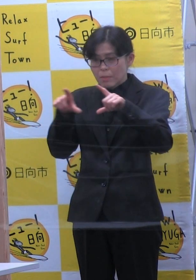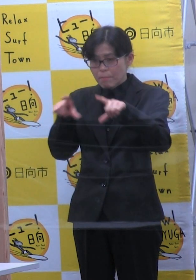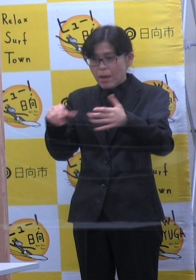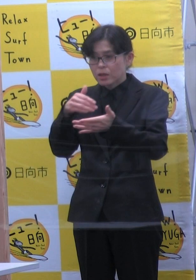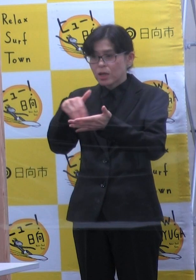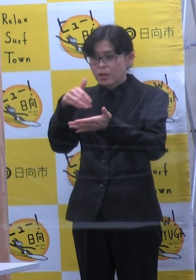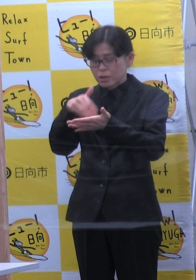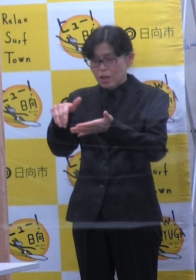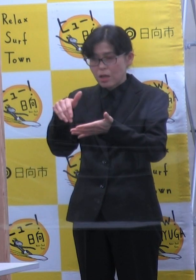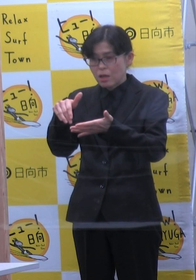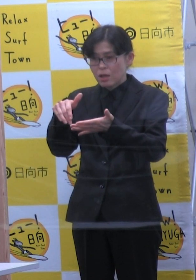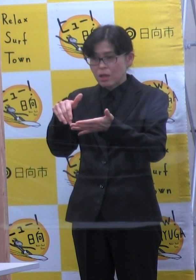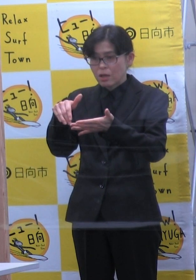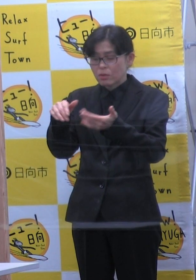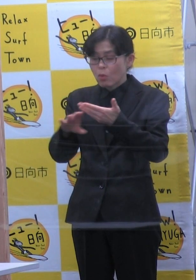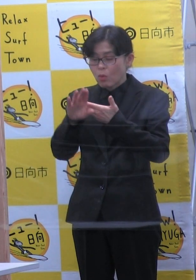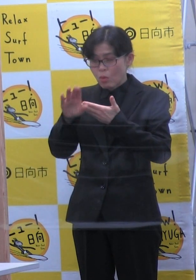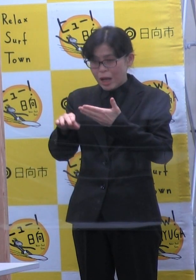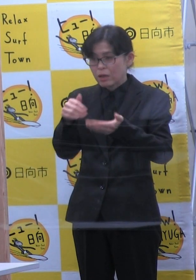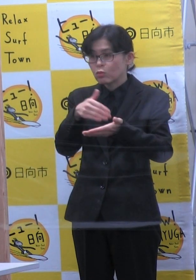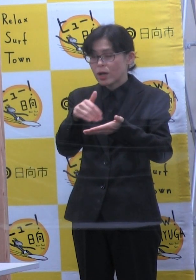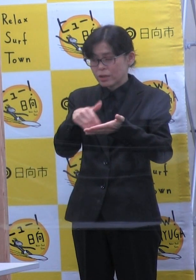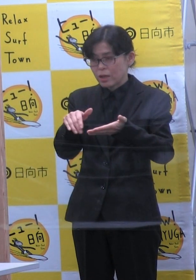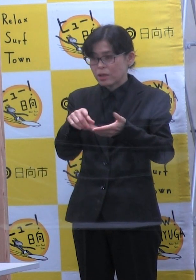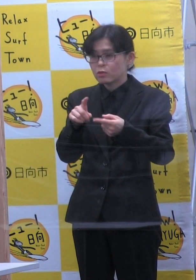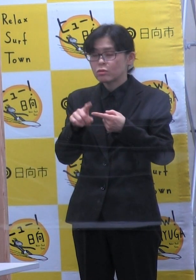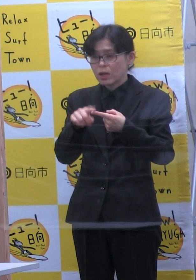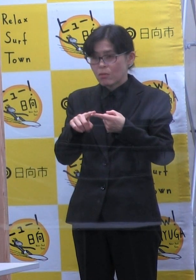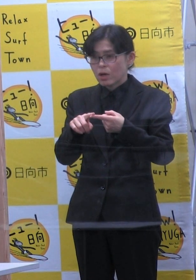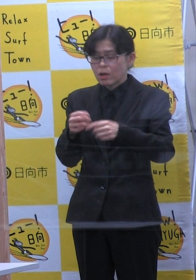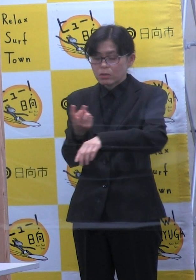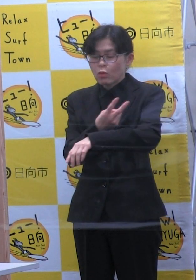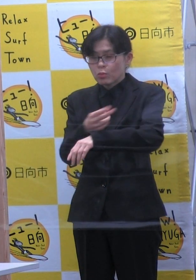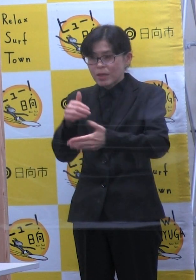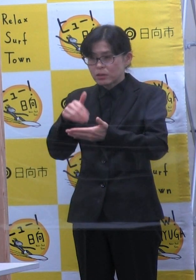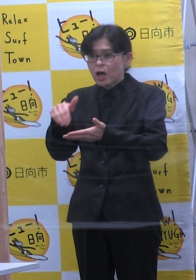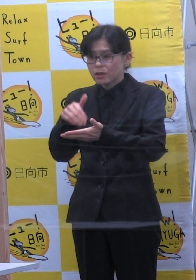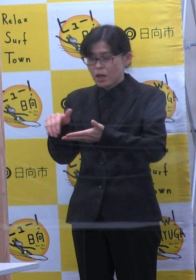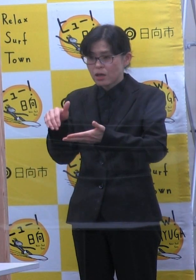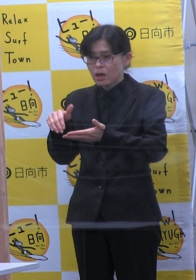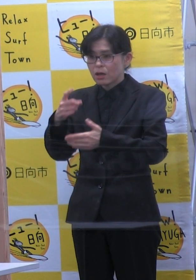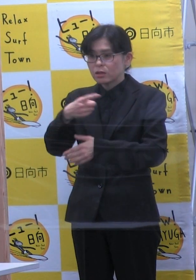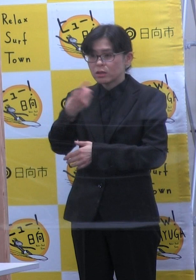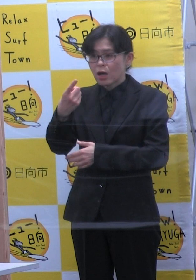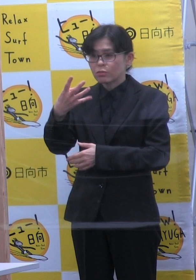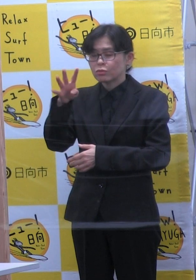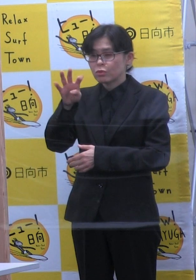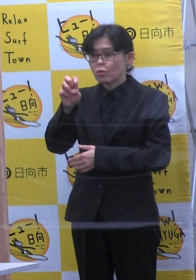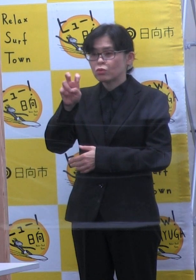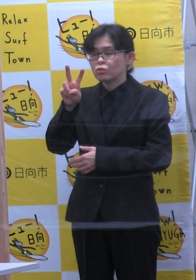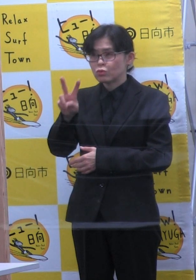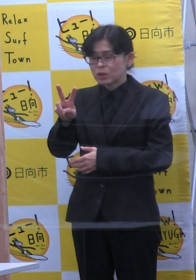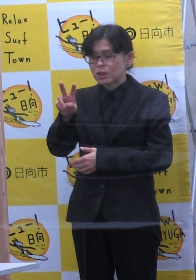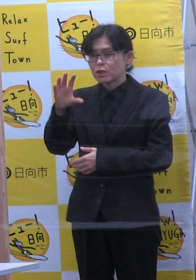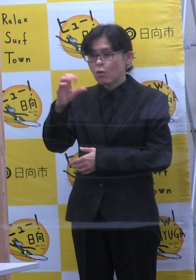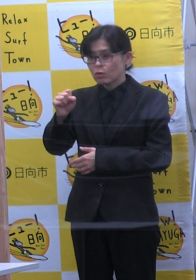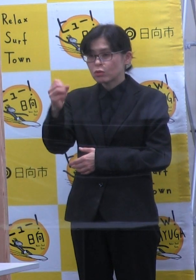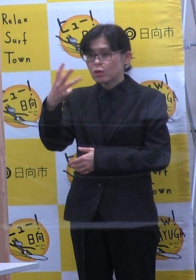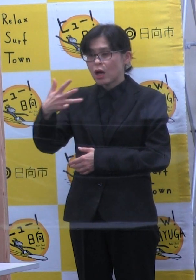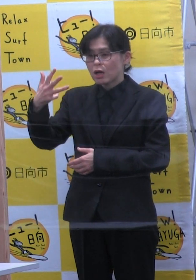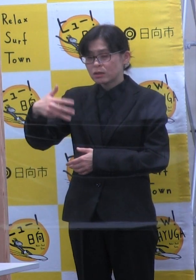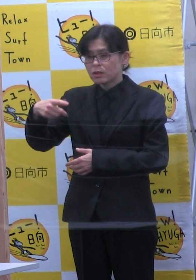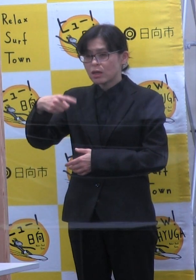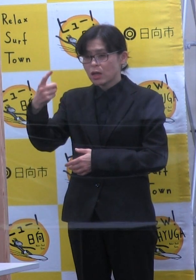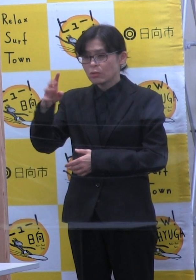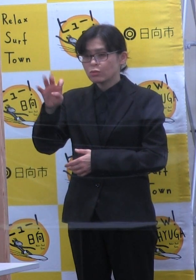計を除く会計については、特別会計が142億8140